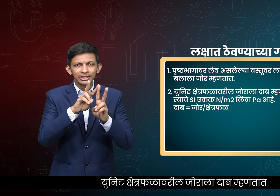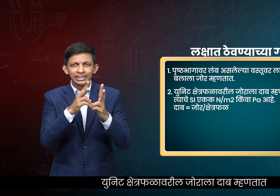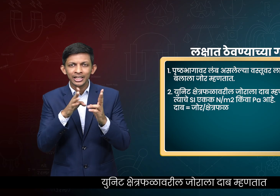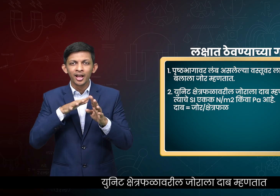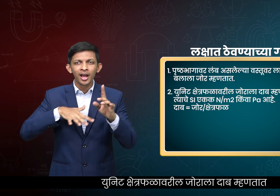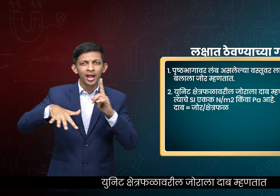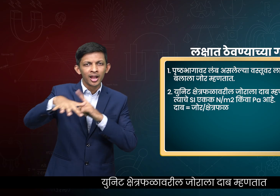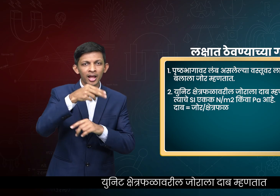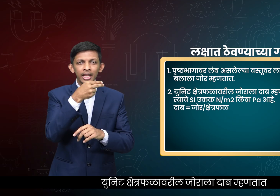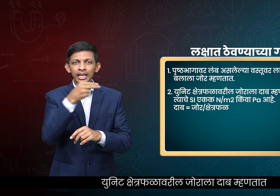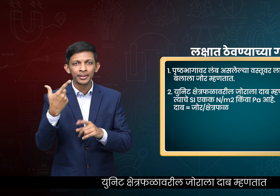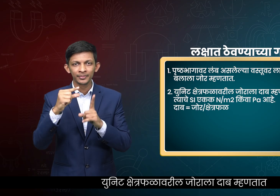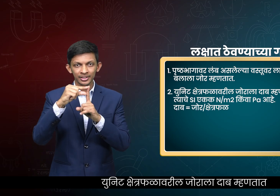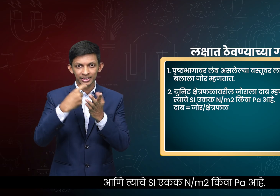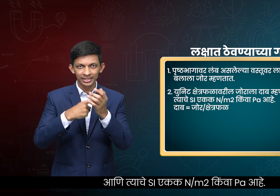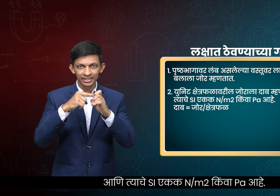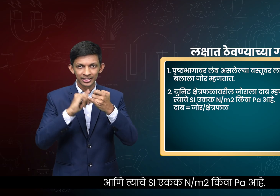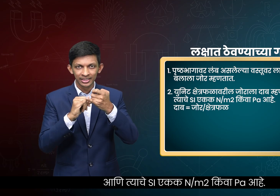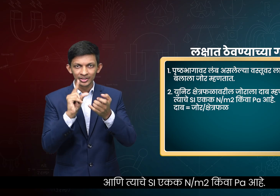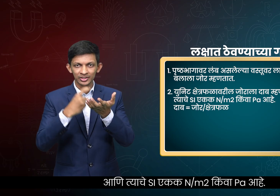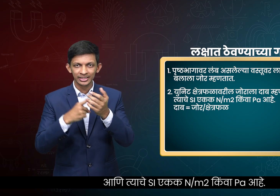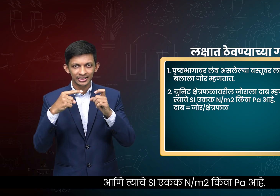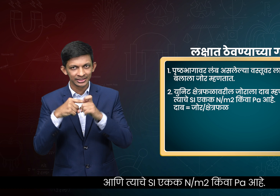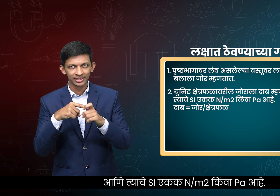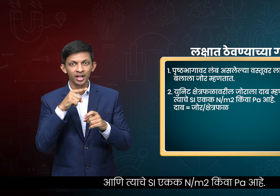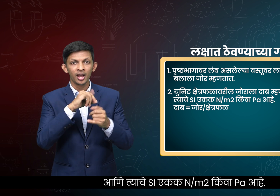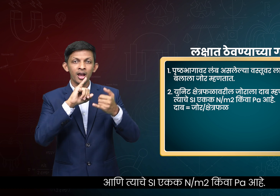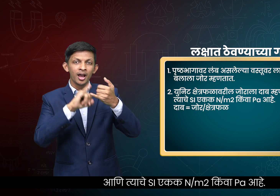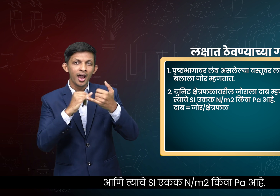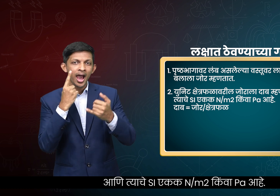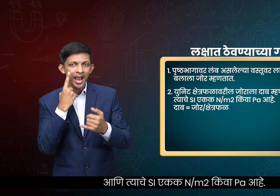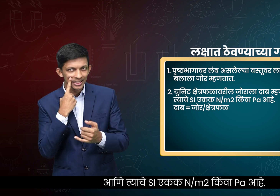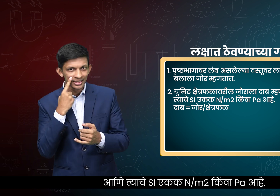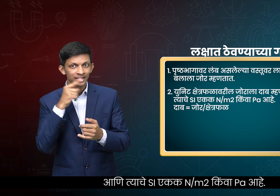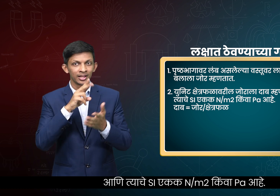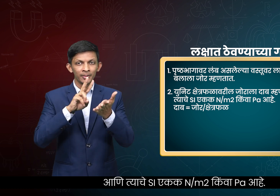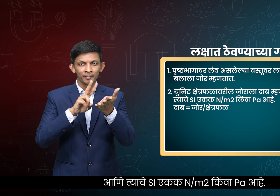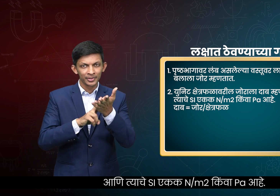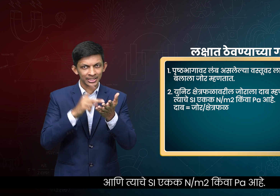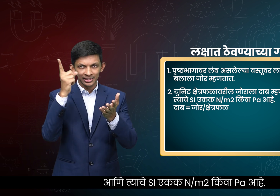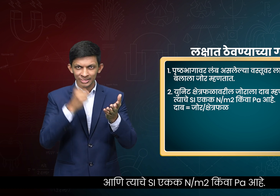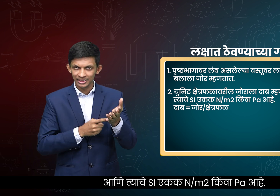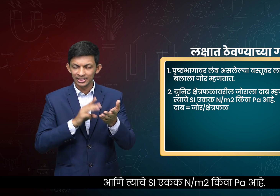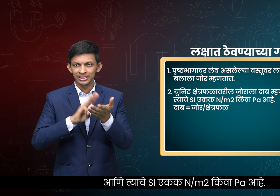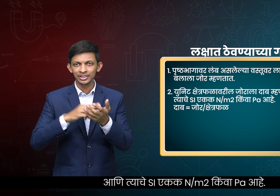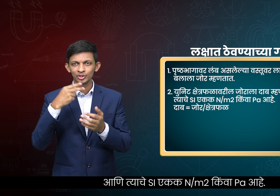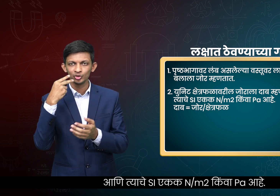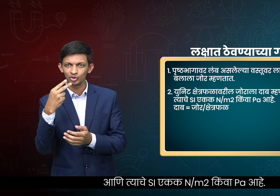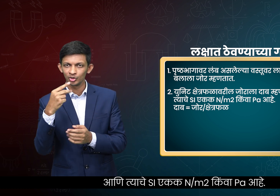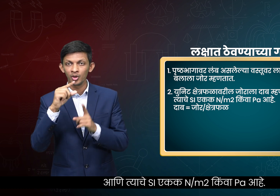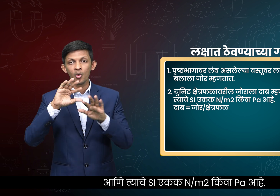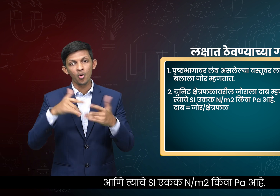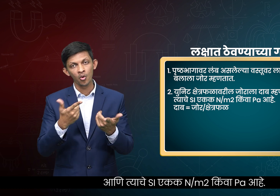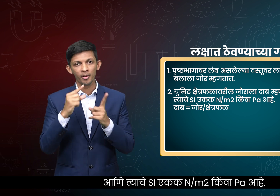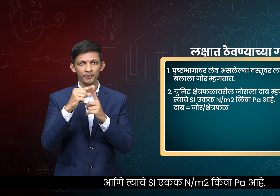जोराला दाब म्हणतात आणि त्याचे SI एकक हे न्यूटन पर स्क्वेअर मीटर किंवा पास्कल असे